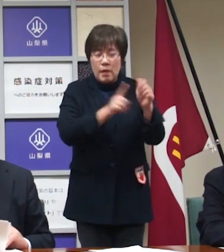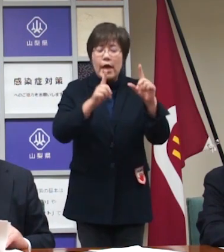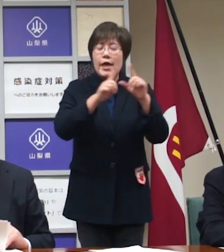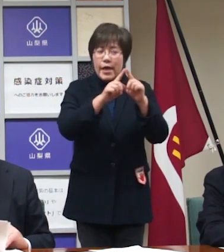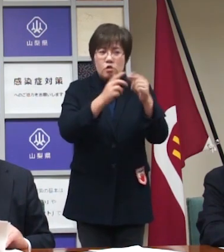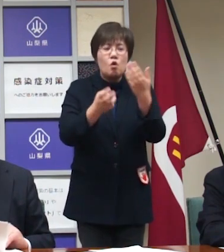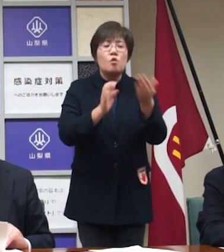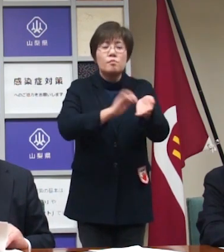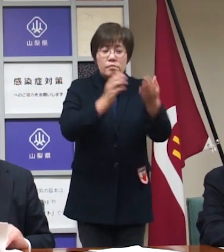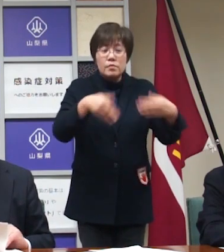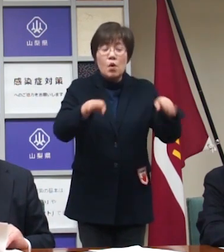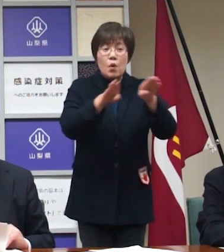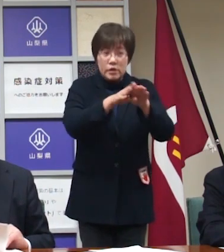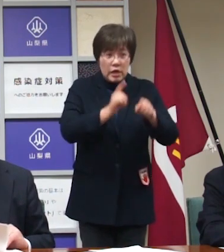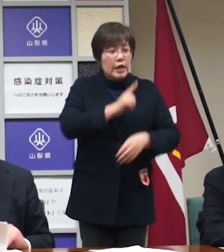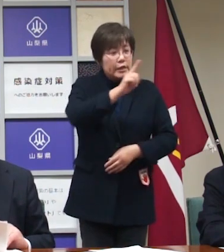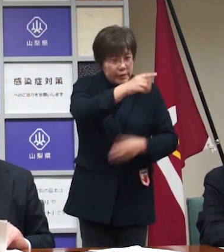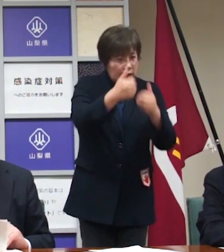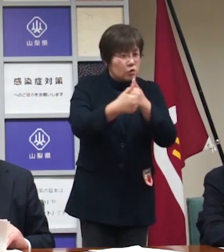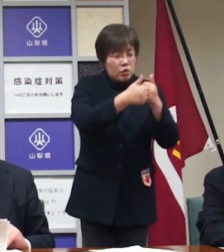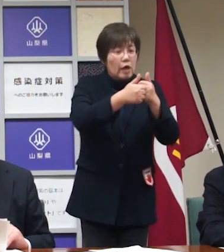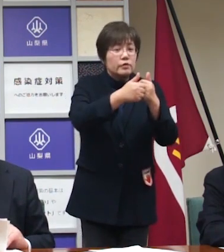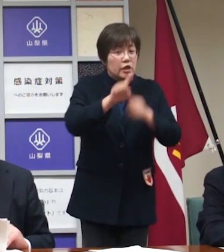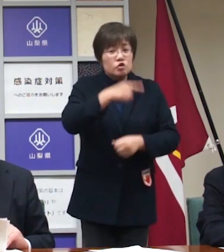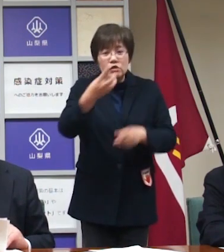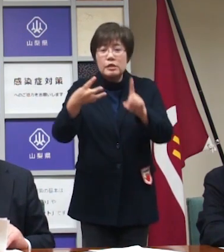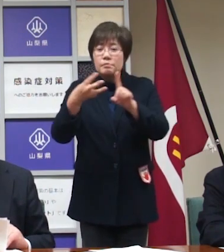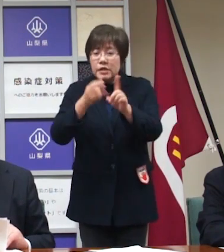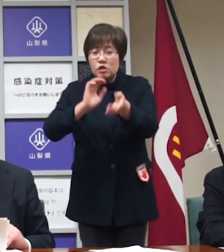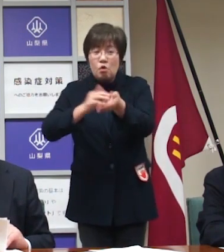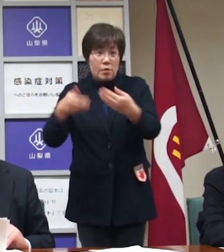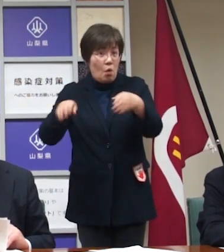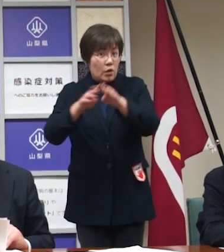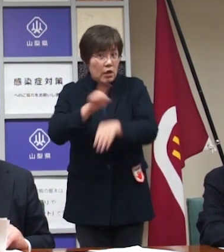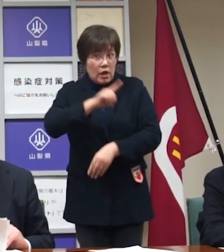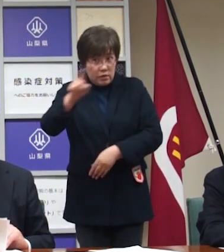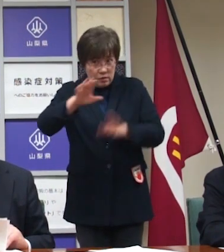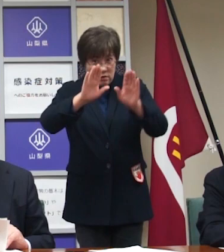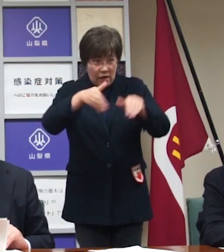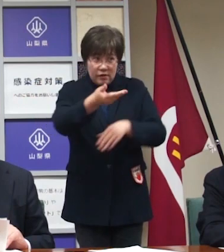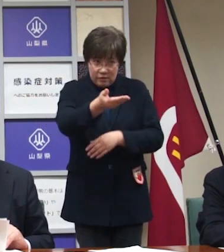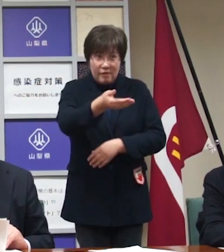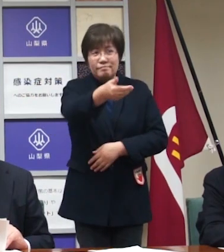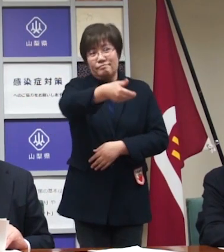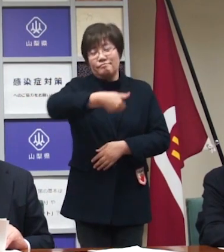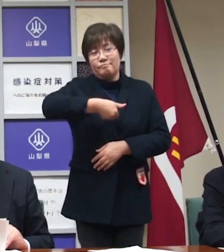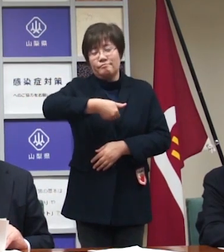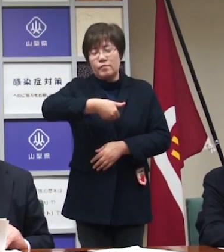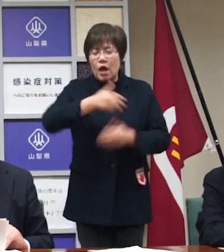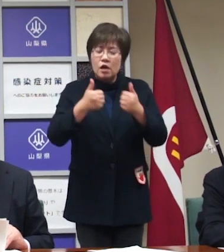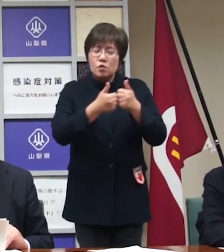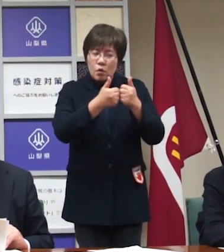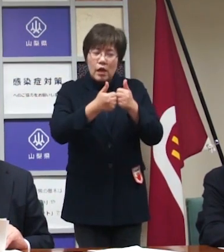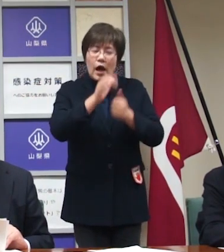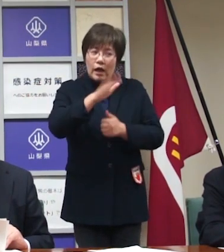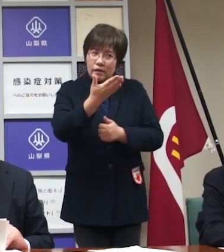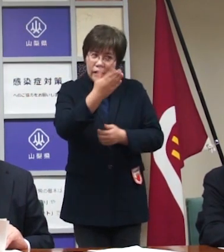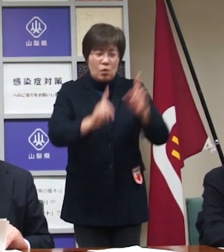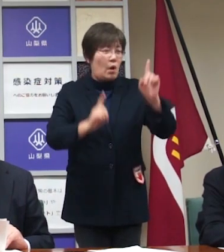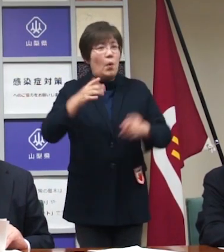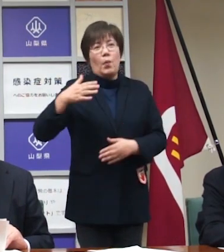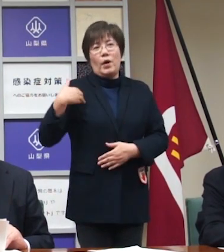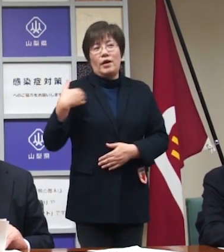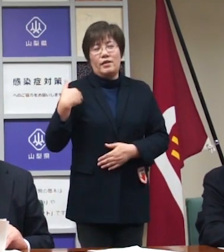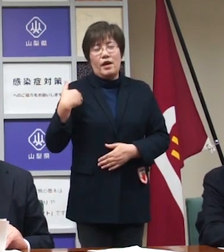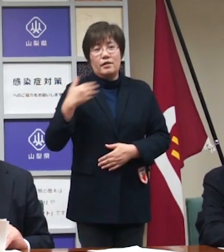上でこの B の機関を医療機関を選ばれたということですか。 相談した上で ということは分かりませんが、選